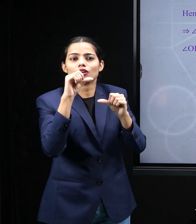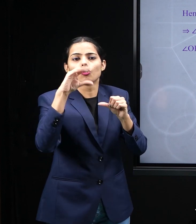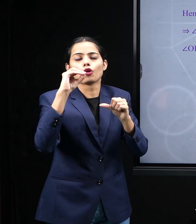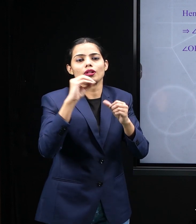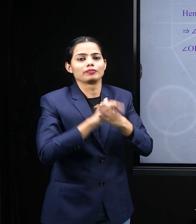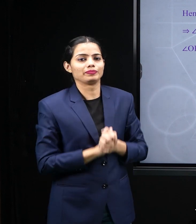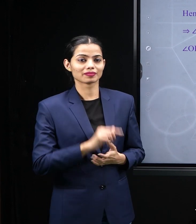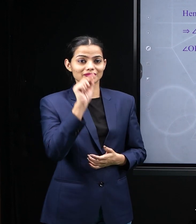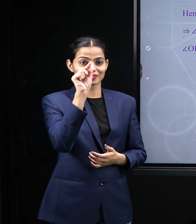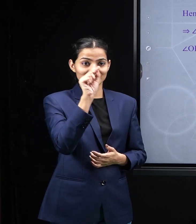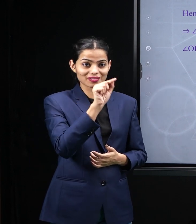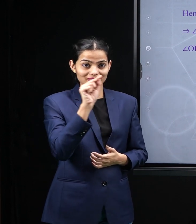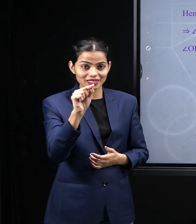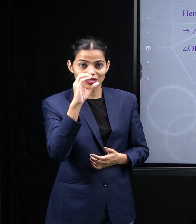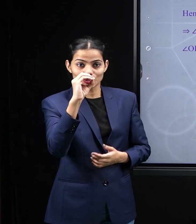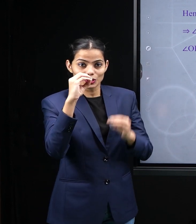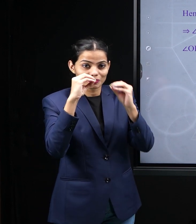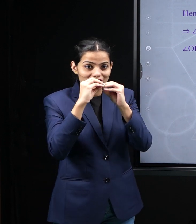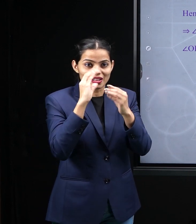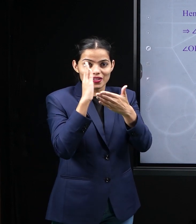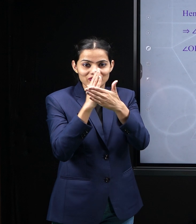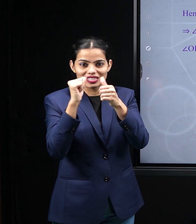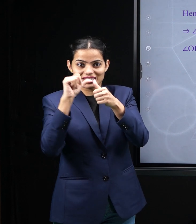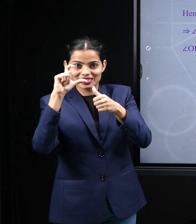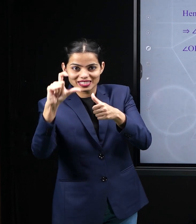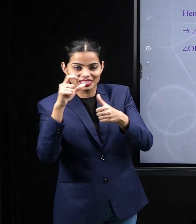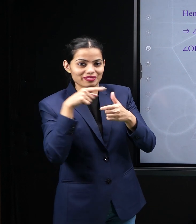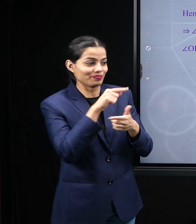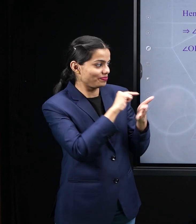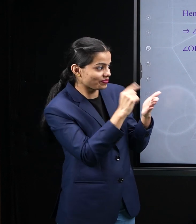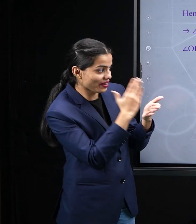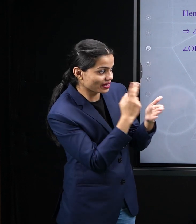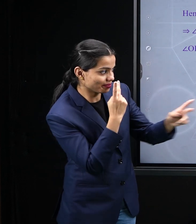90 డిగ్రీలు. కాబట్టి OB పర్పెండిక్యులర్ AC.